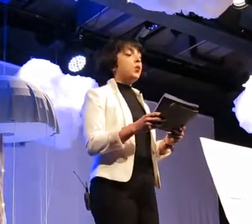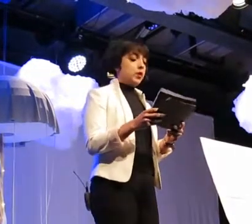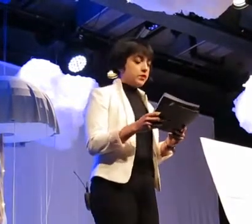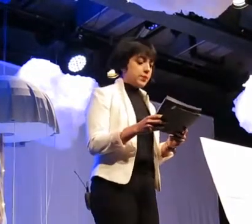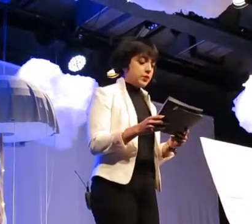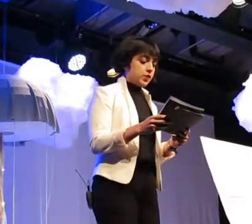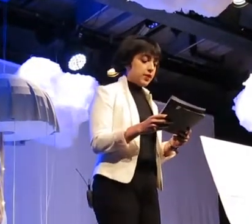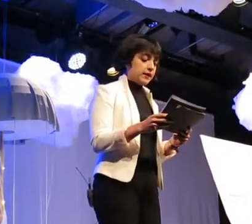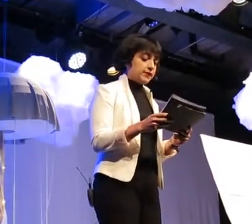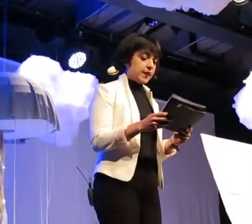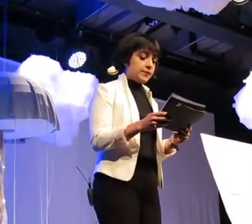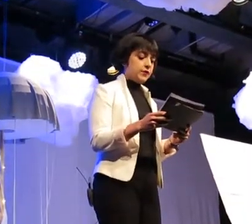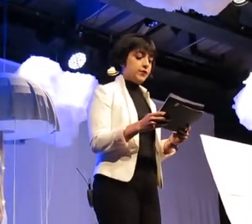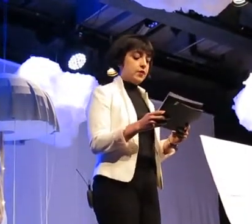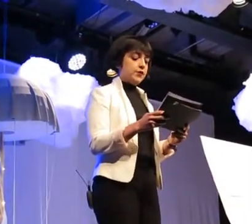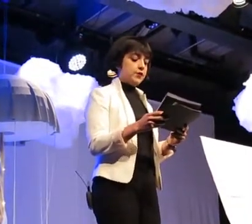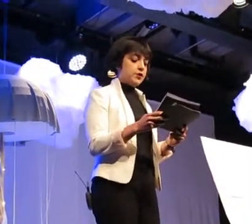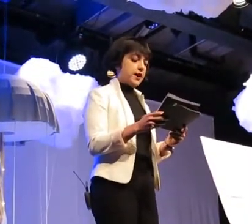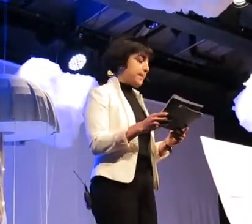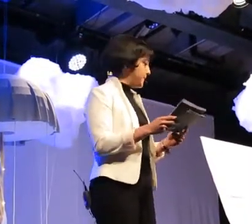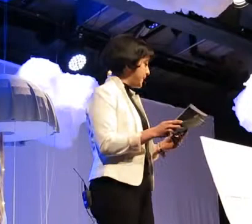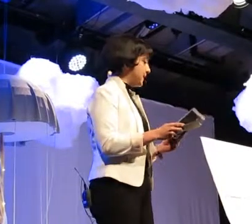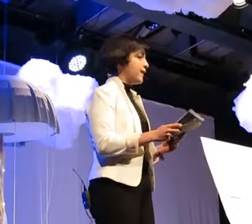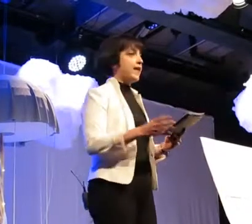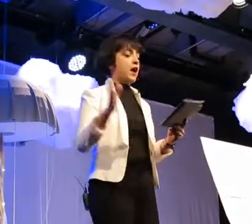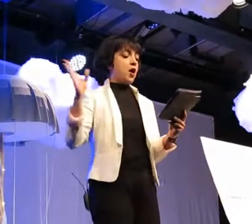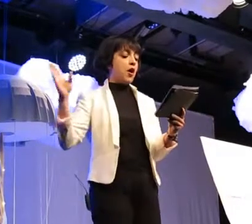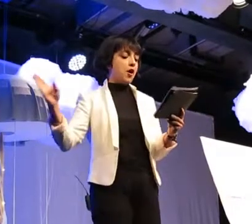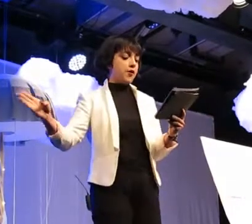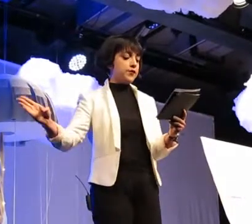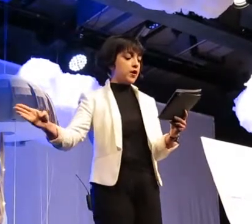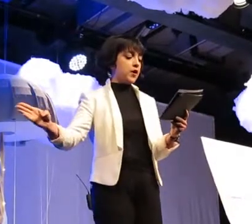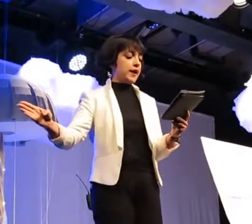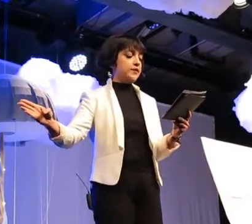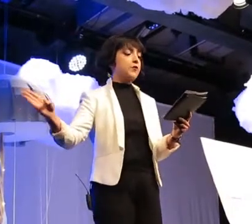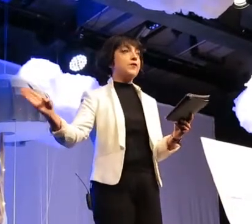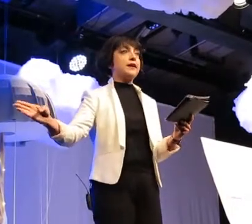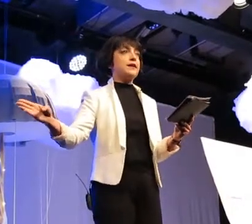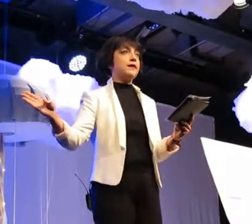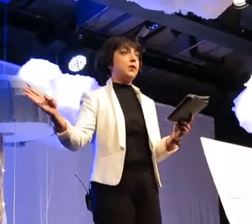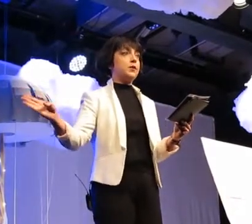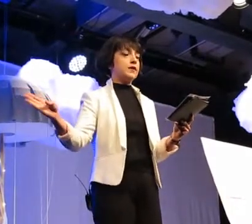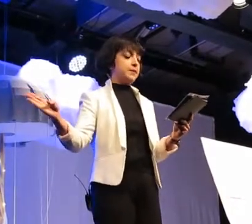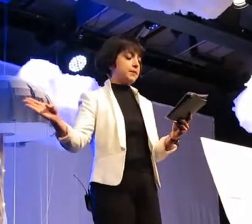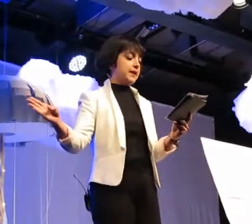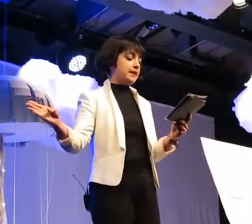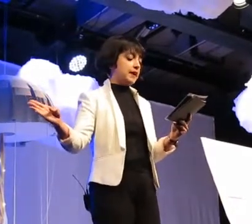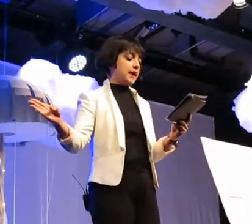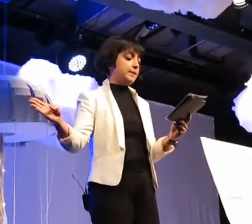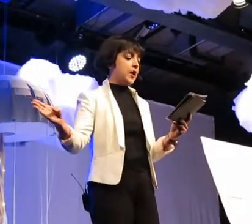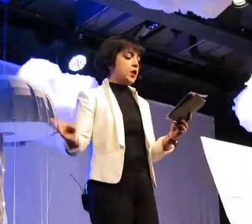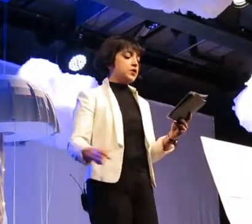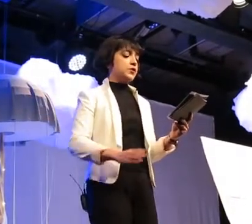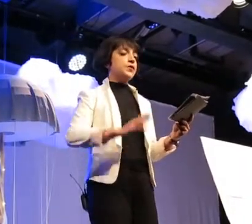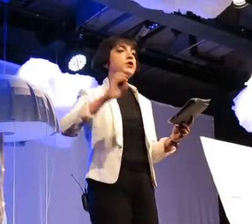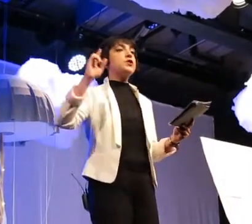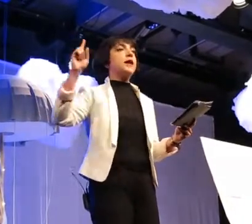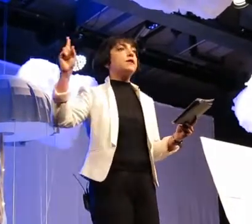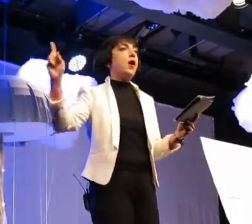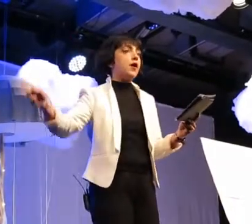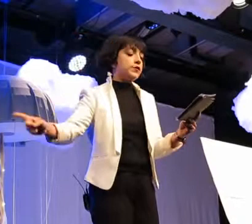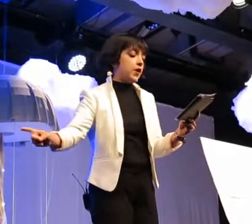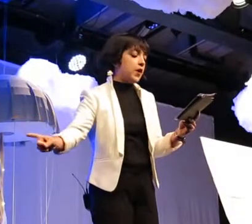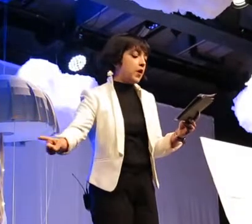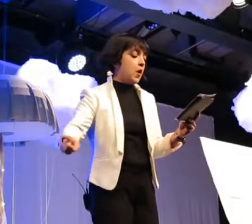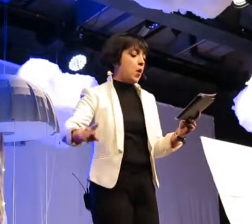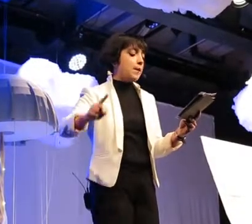nämligen Kyoto-protokollet fram, som var det första bindande avtalet om faktiska utsläppsminskningar. Så först